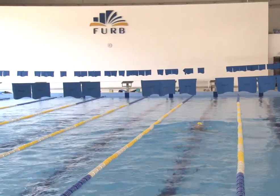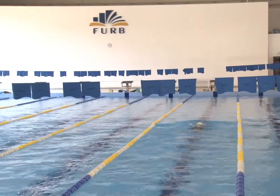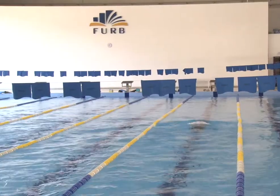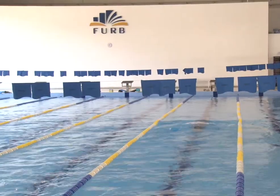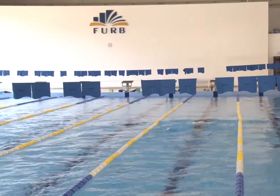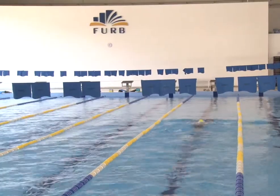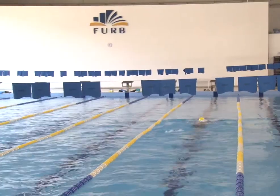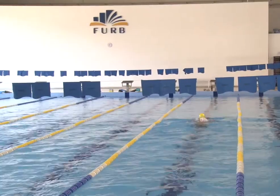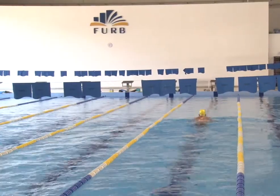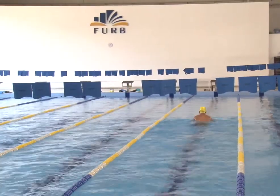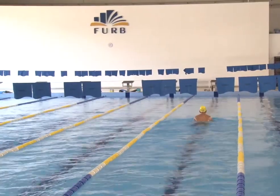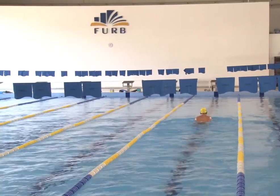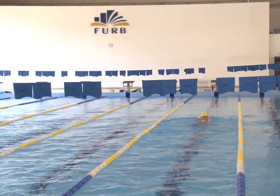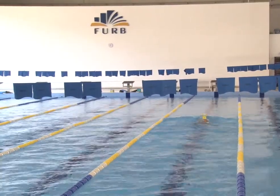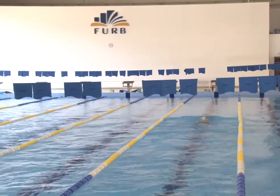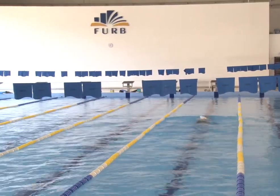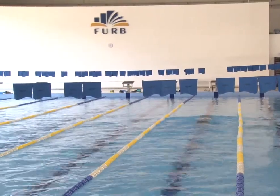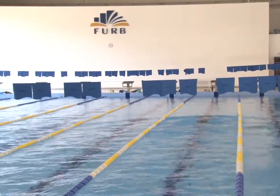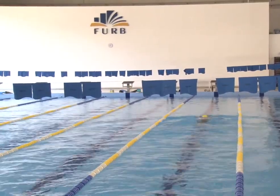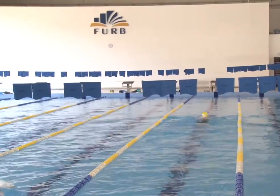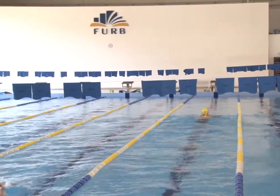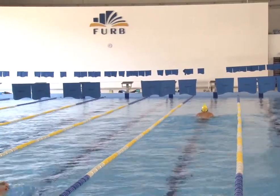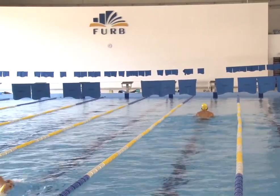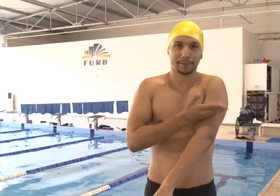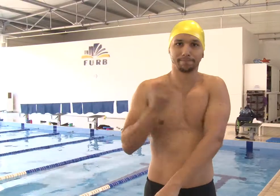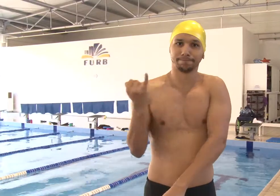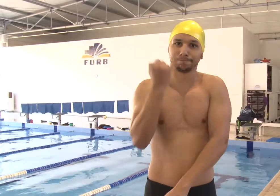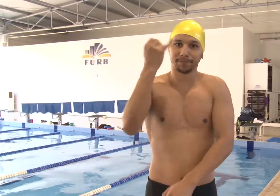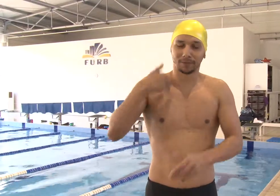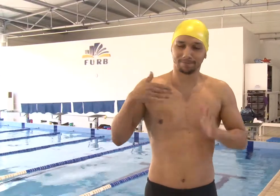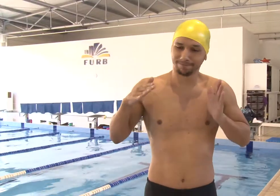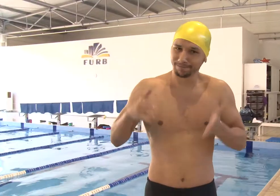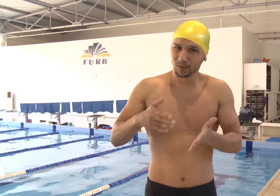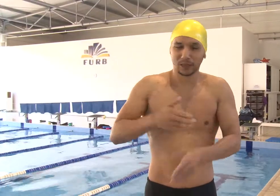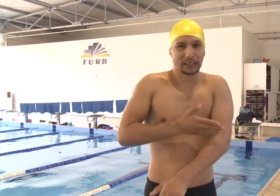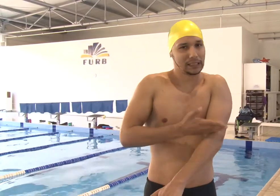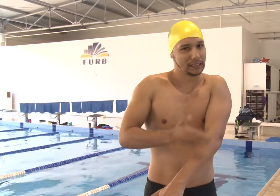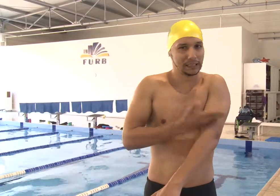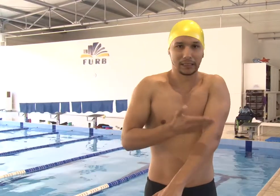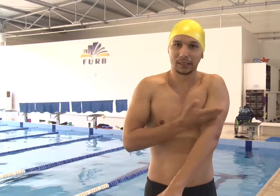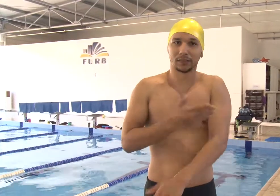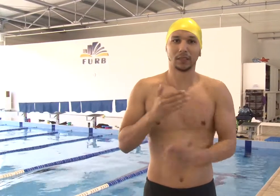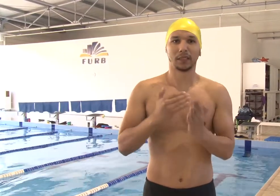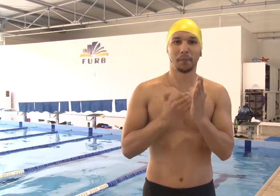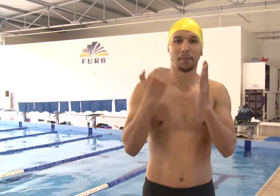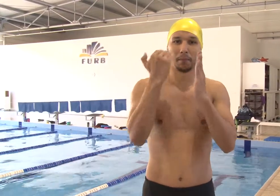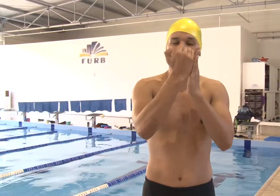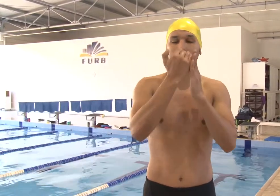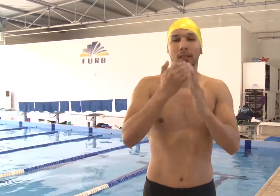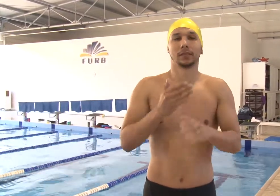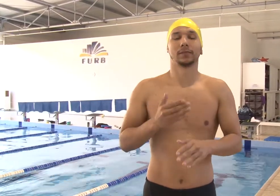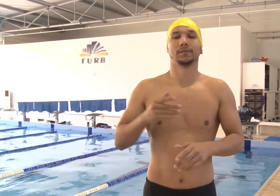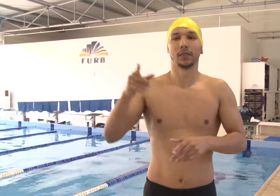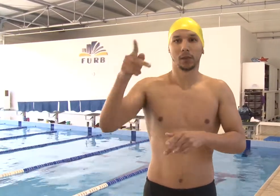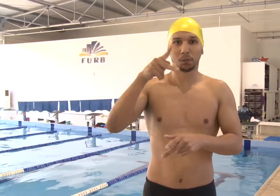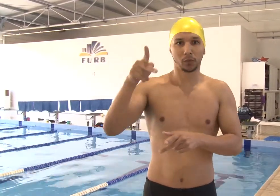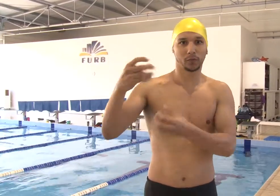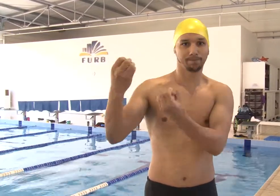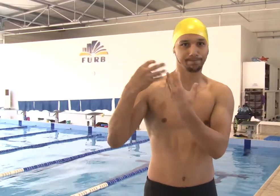representando o Brasil. É muito importante ter foco e treinar bastante mesmo. O professor tem me